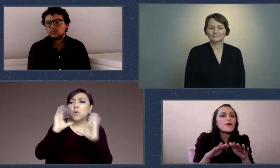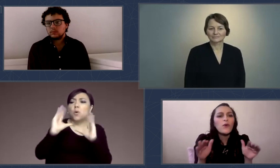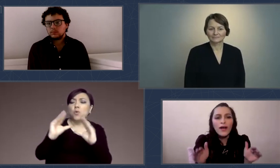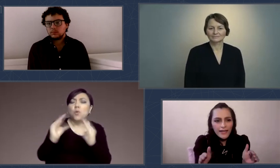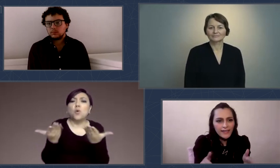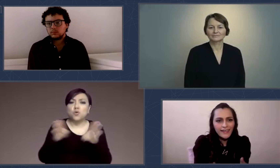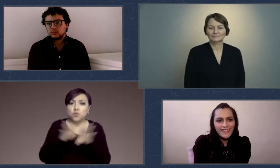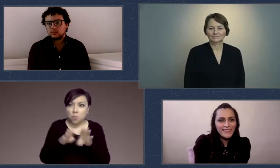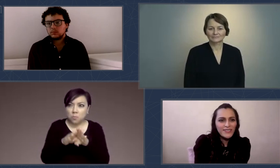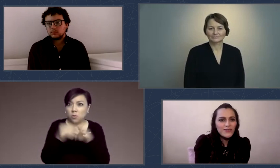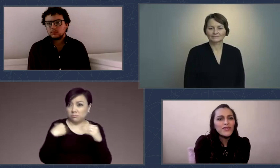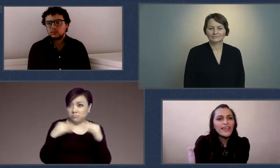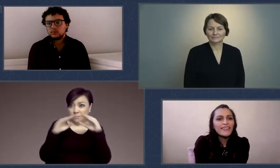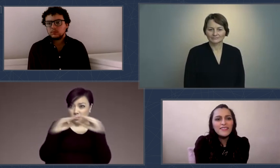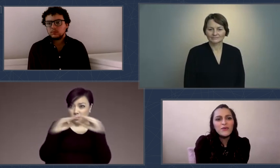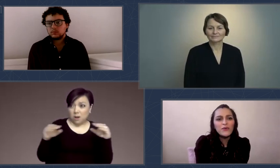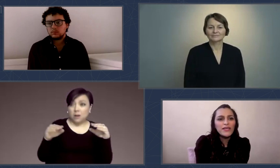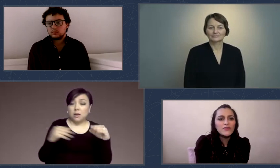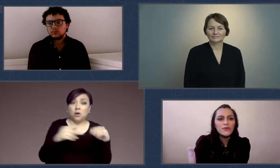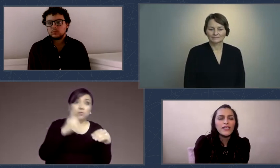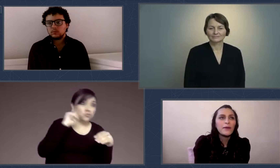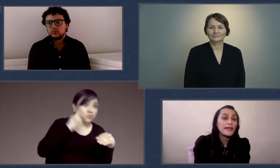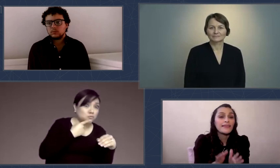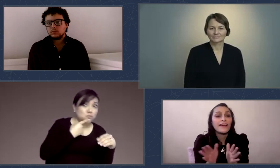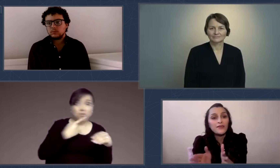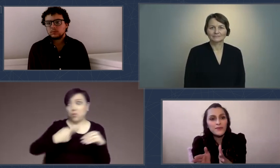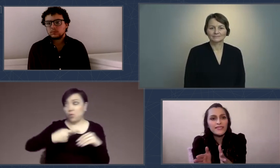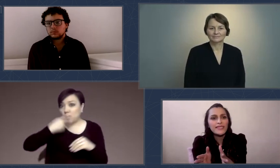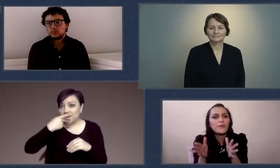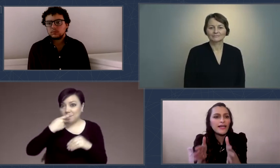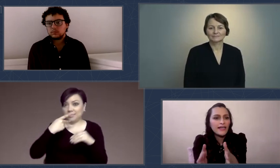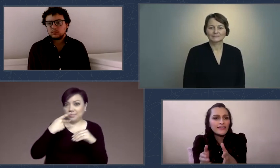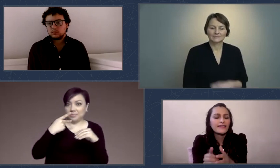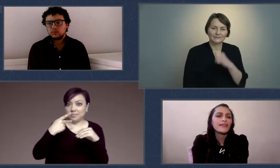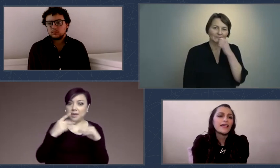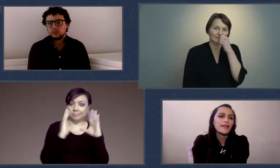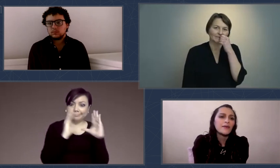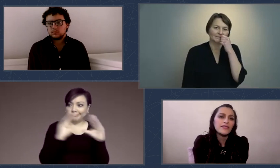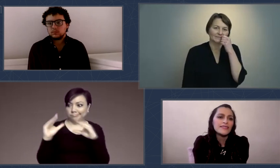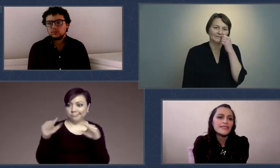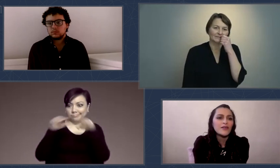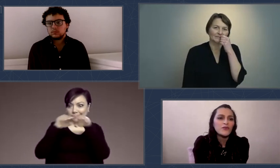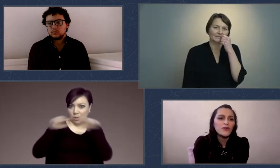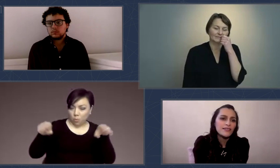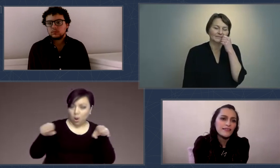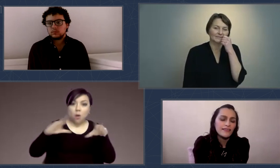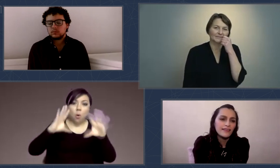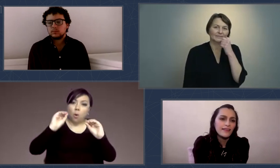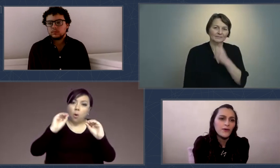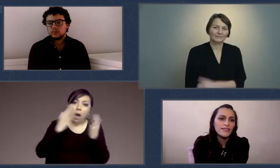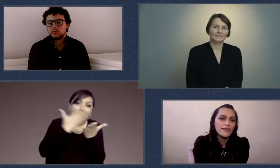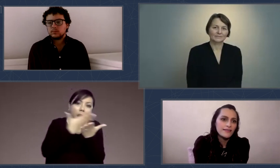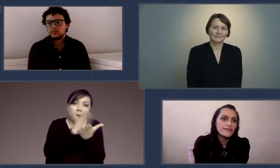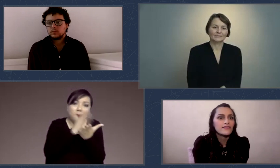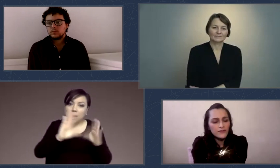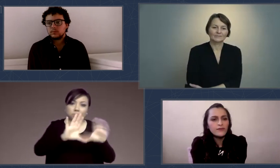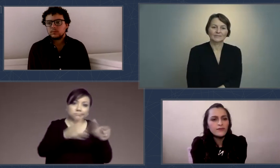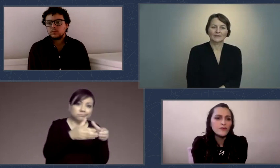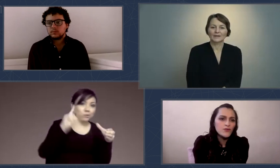es igual a la de los oyentes o es un apartado especial para intérpretes traductores de lengua de